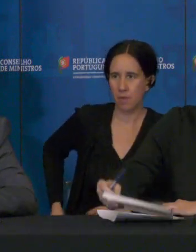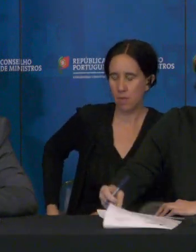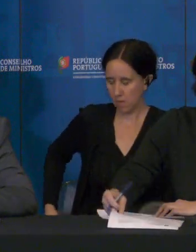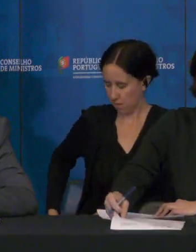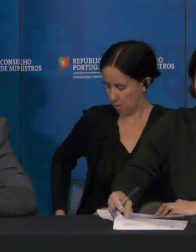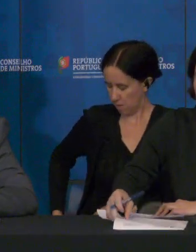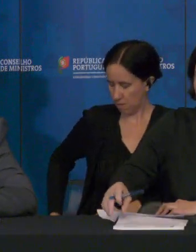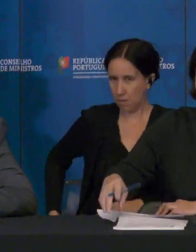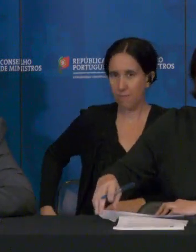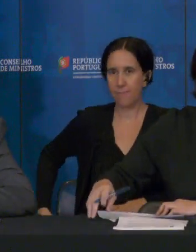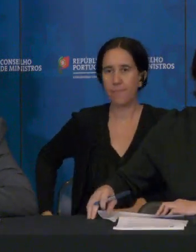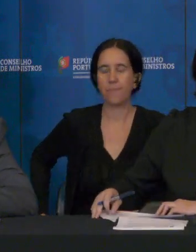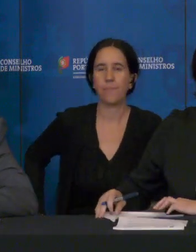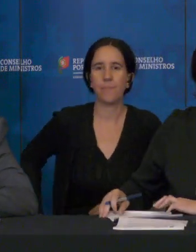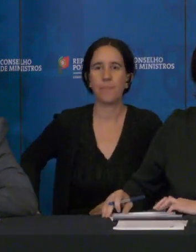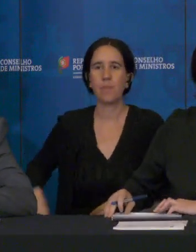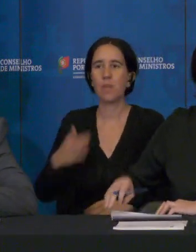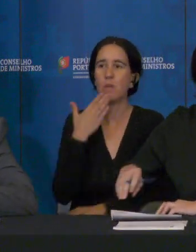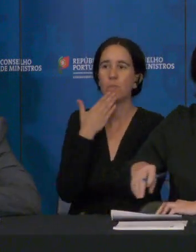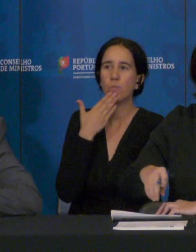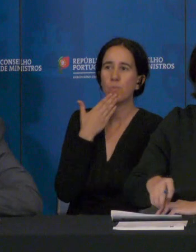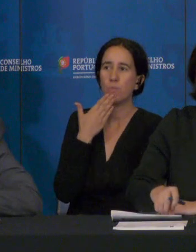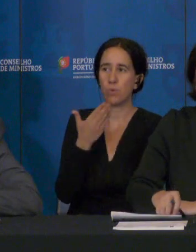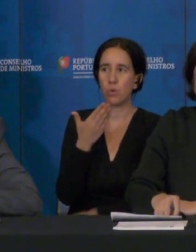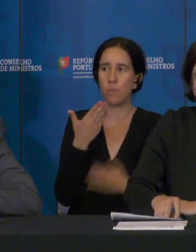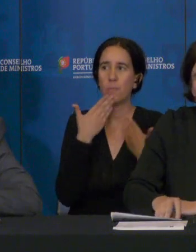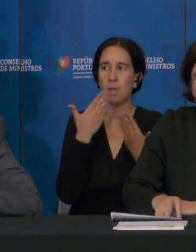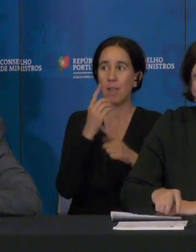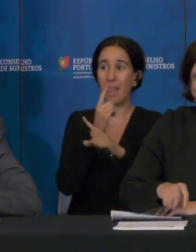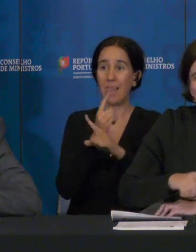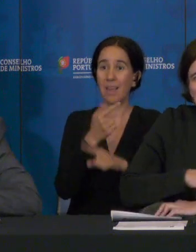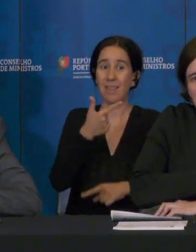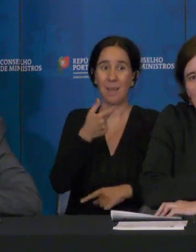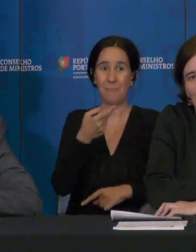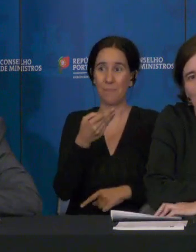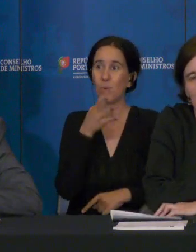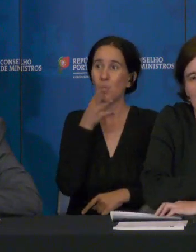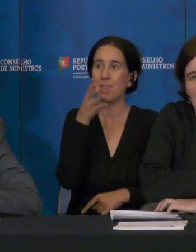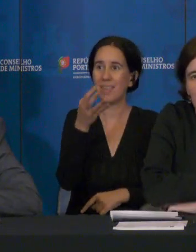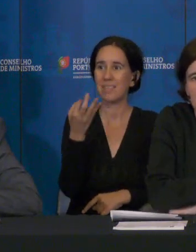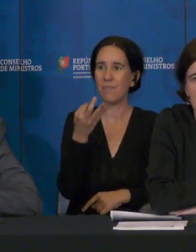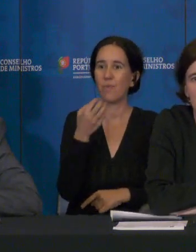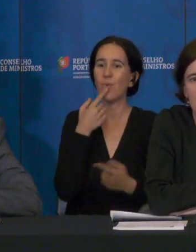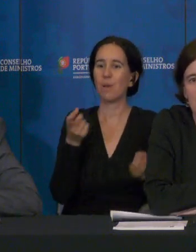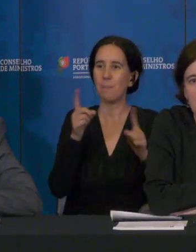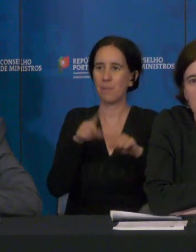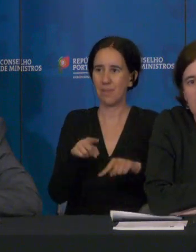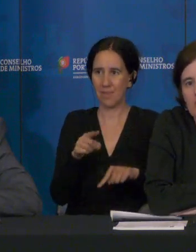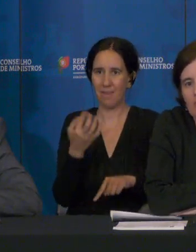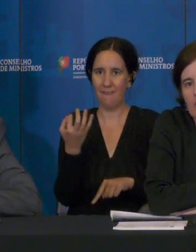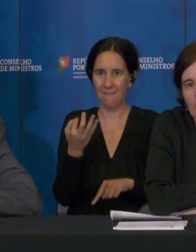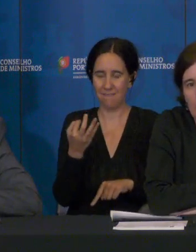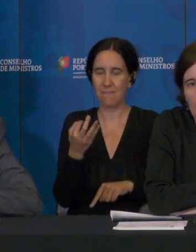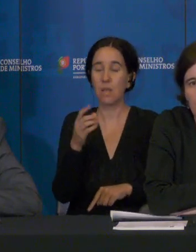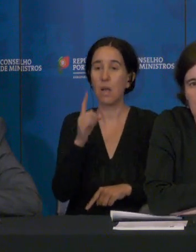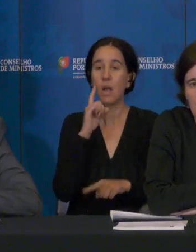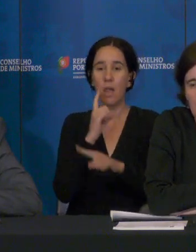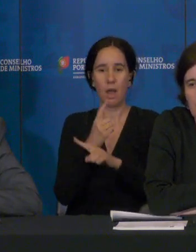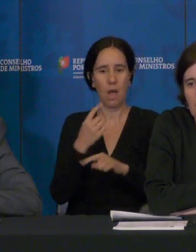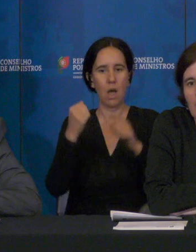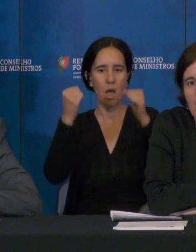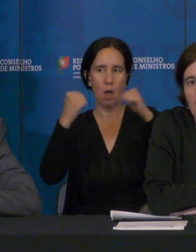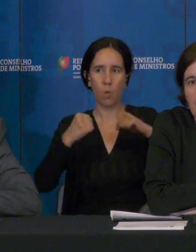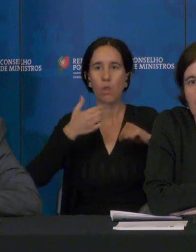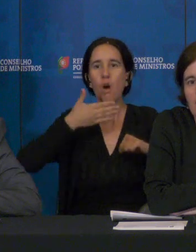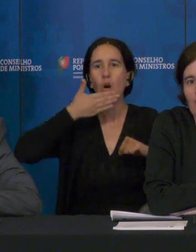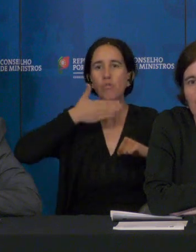Muito obrigada. Relativamente à TAP, aquilo que disse é aquilo exatamente o que vou voltar a repetir. Existe neste momento um acordo de